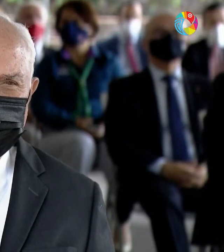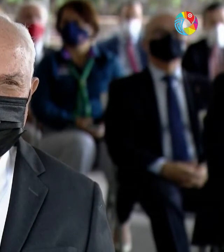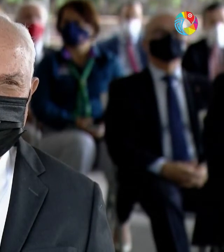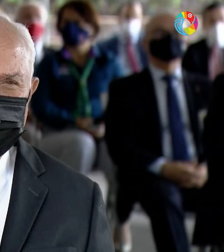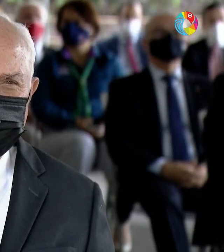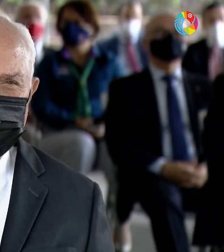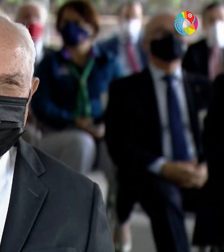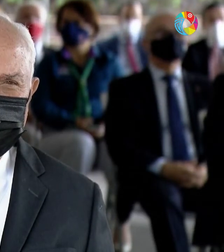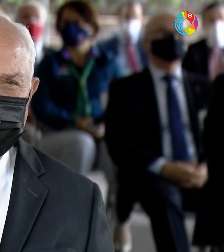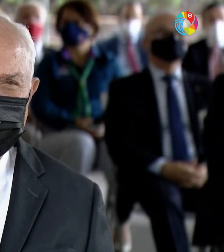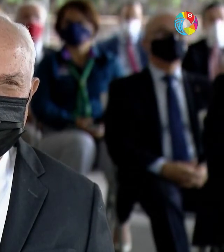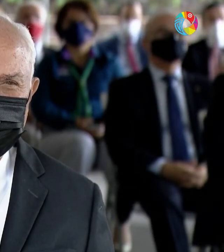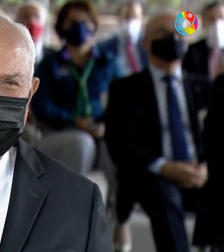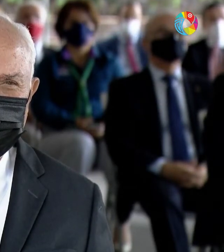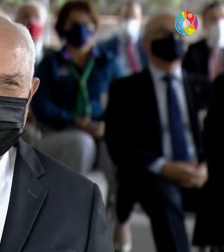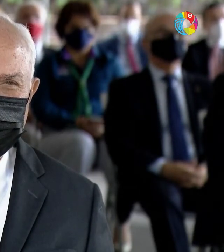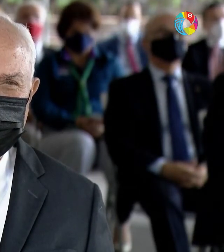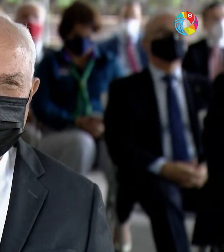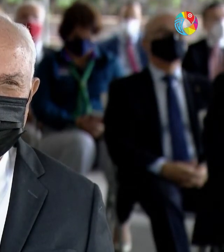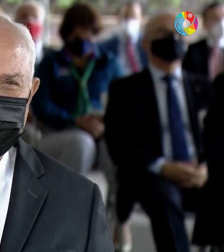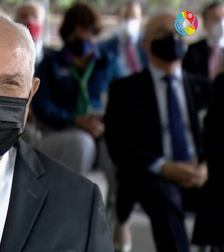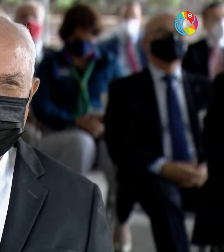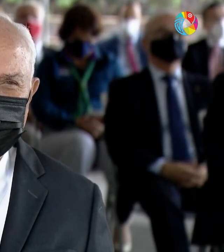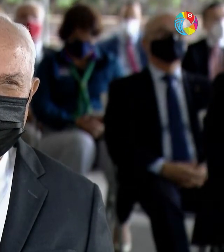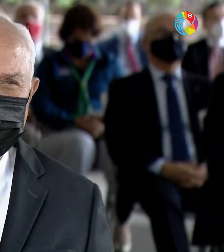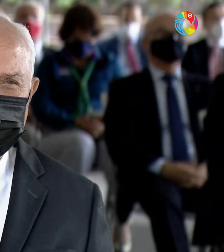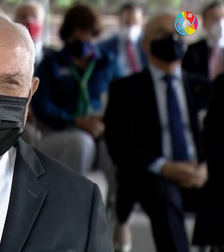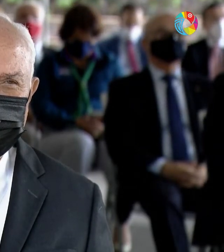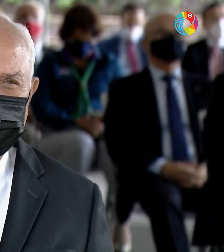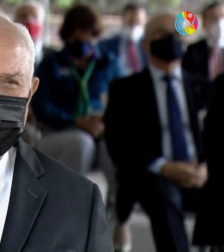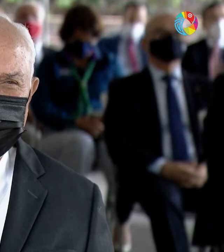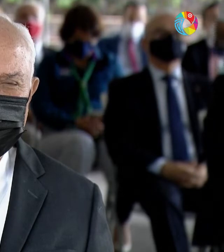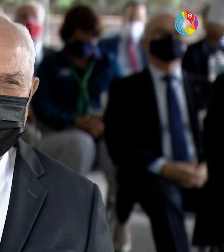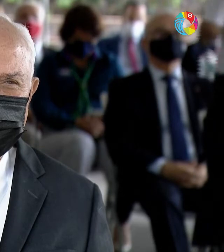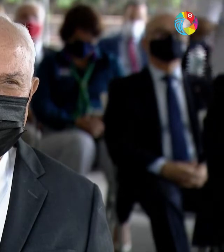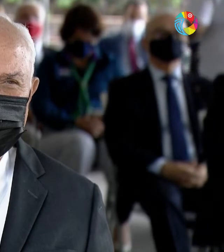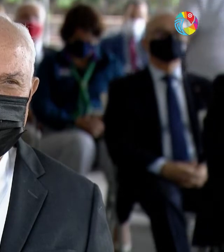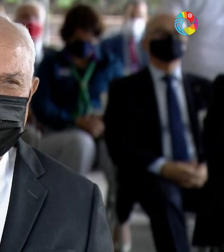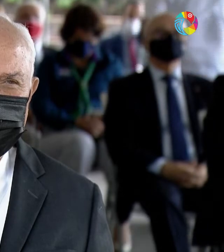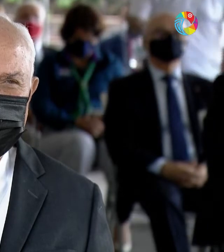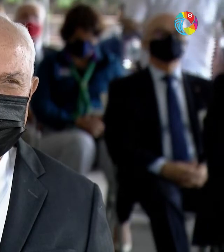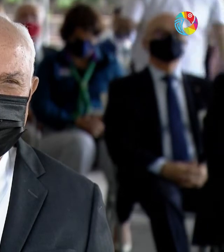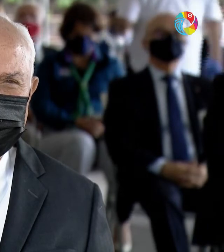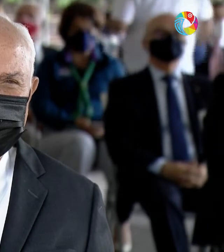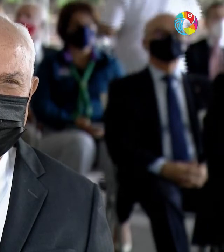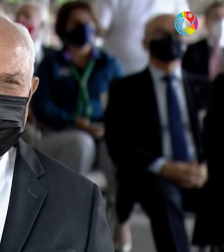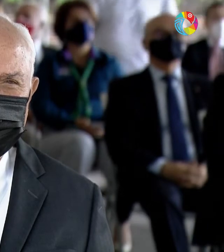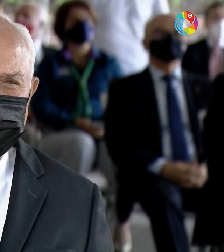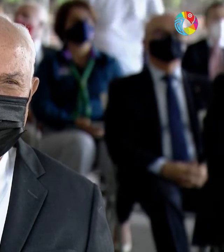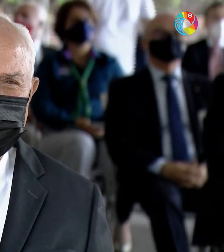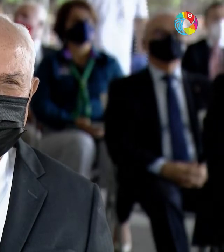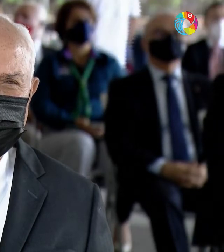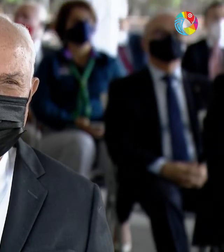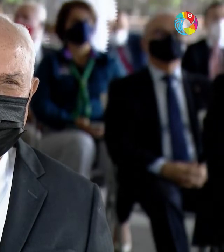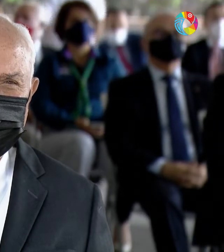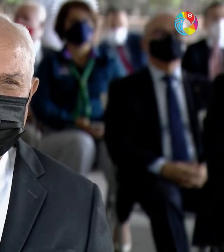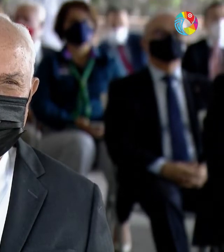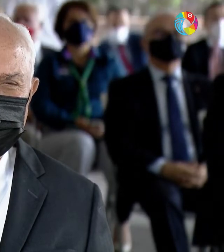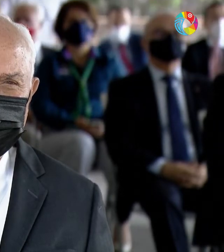estructura militar. Son 73 años, como les decíamos, de esta celebración, pero son